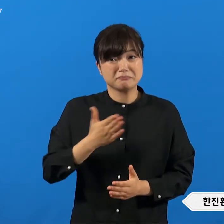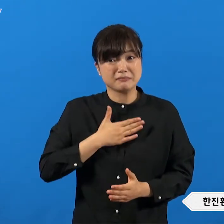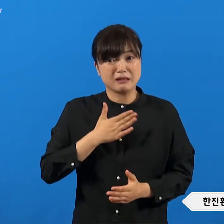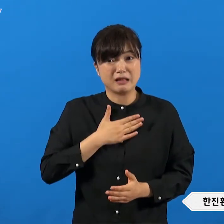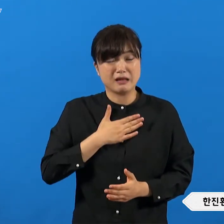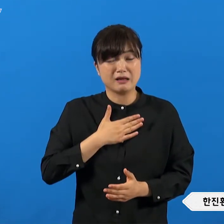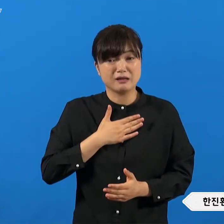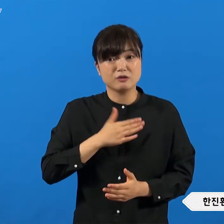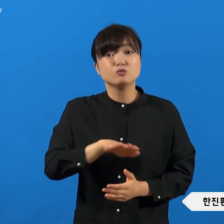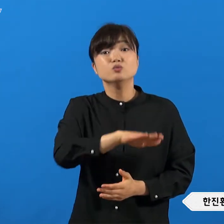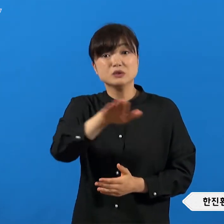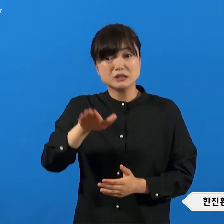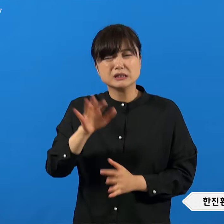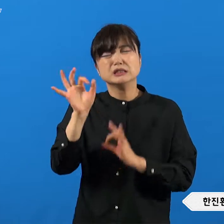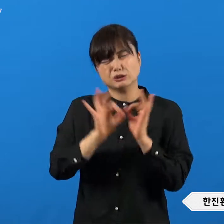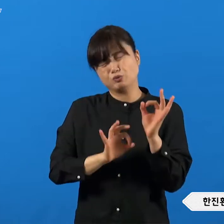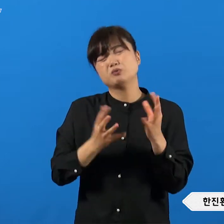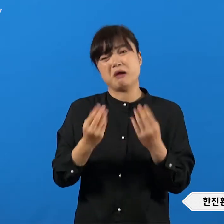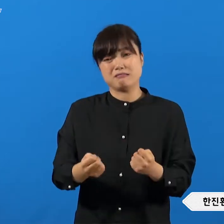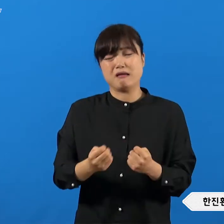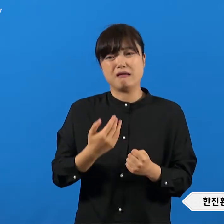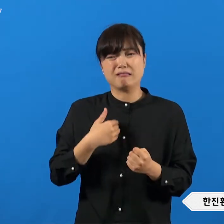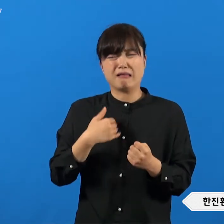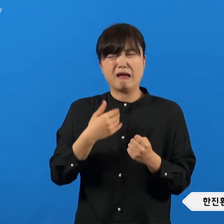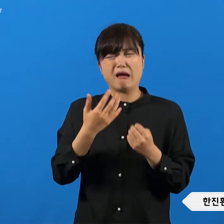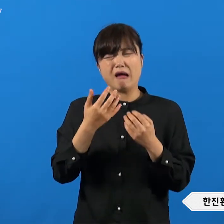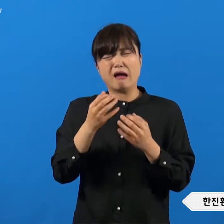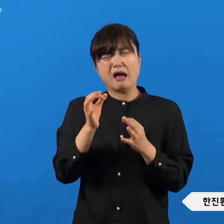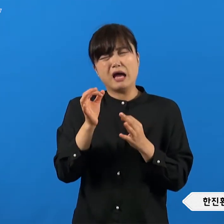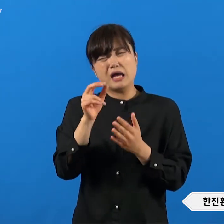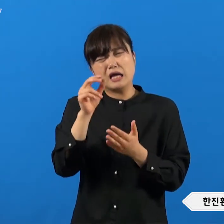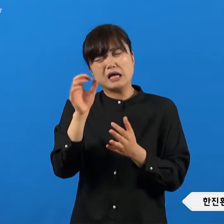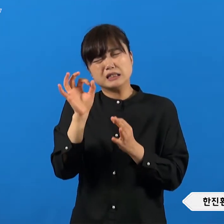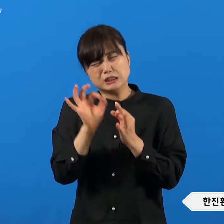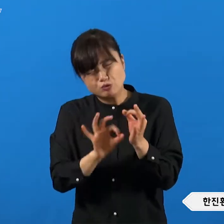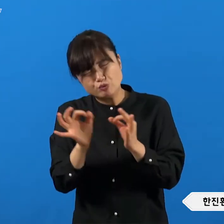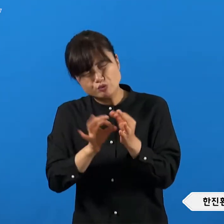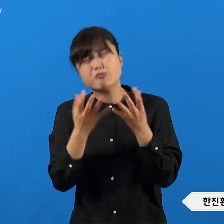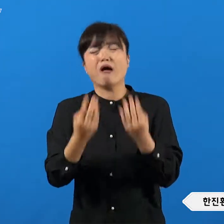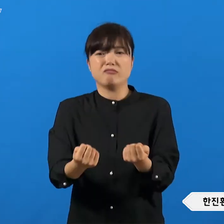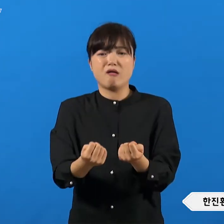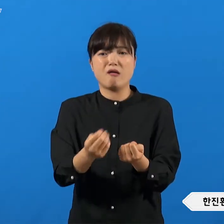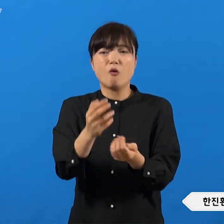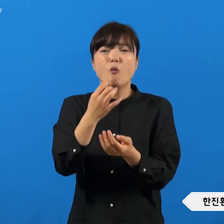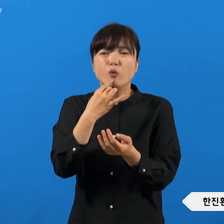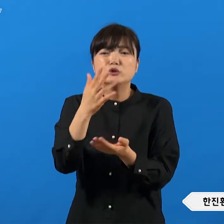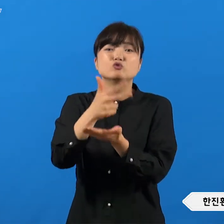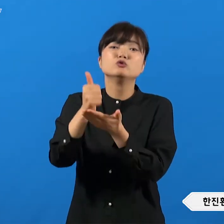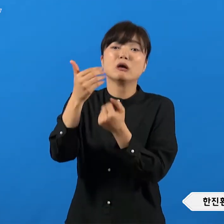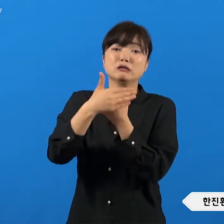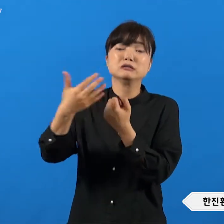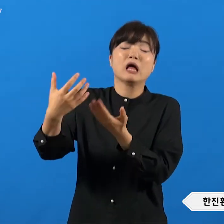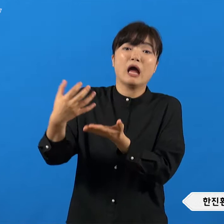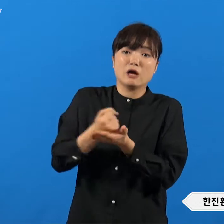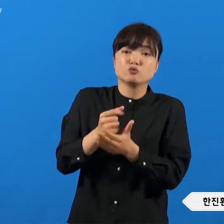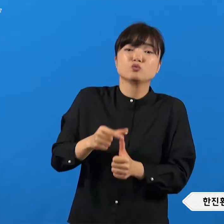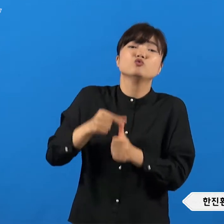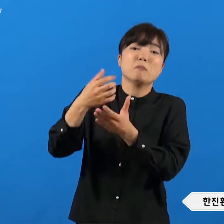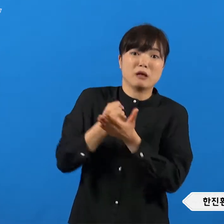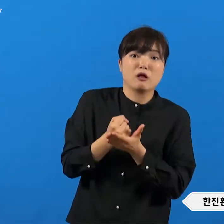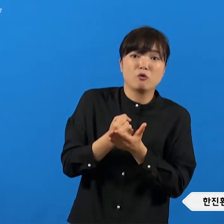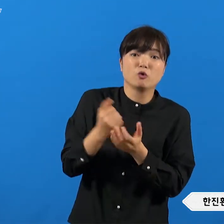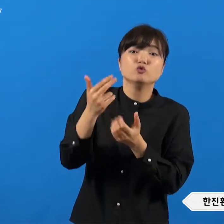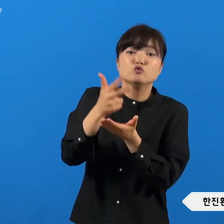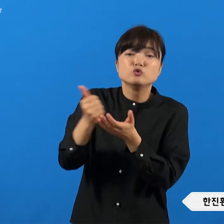나도 실수가 많은 사람, 나도 허물이 많은 사람 아닙니까? 오직 주님의 은혜로 구원받았고